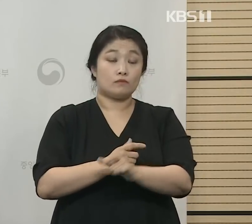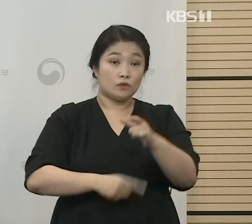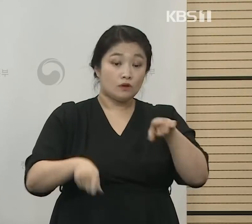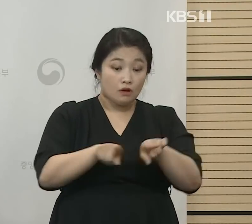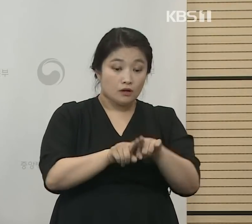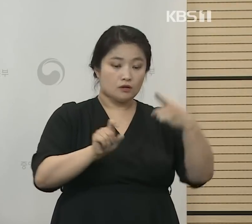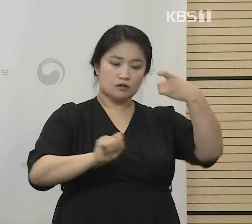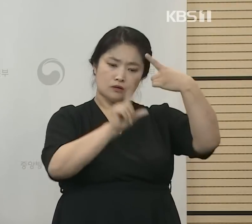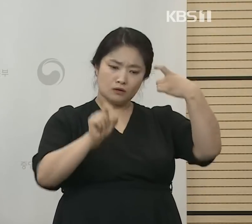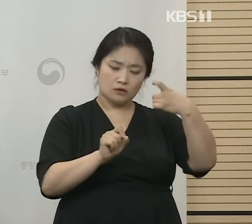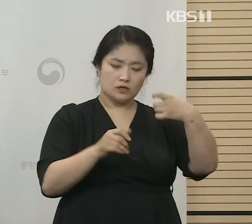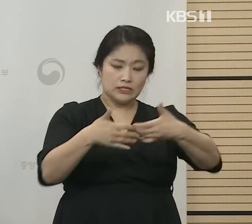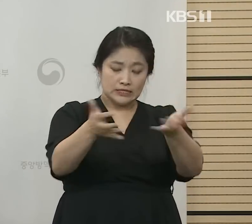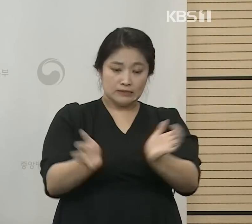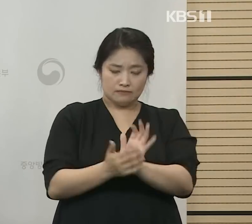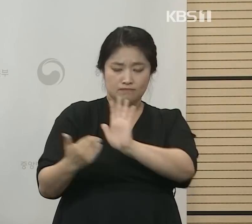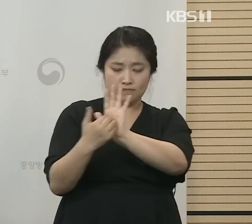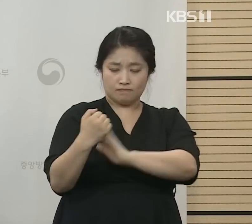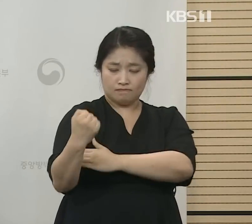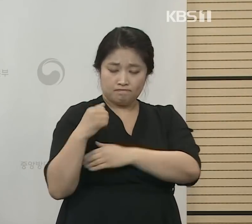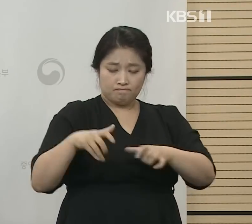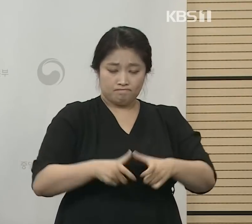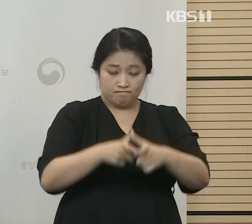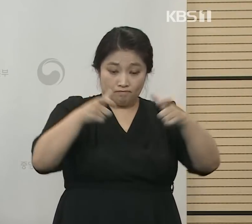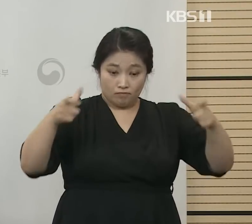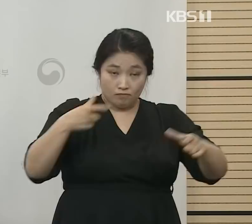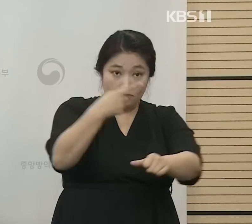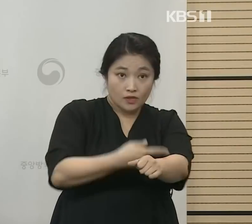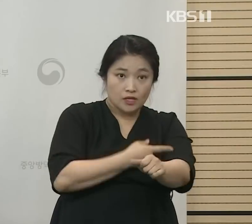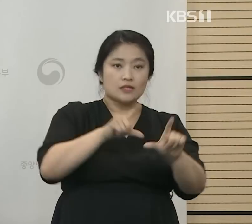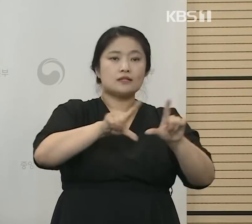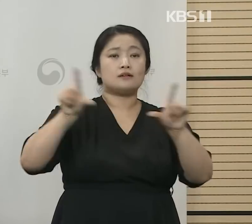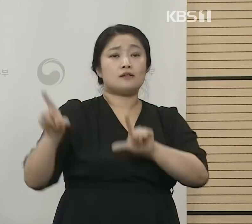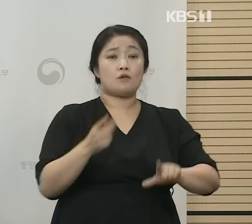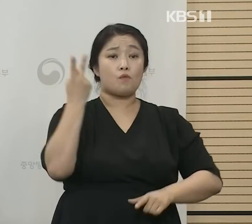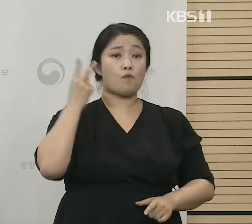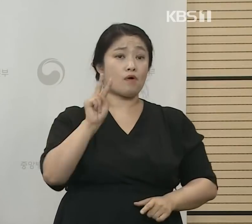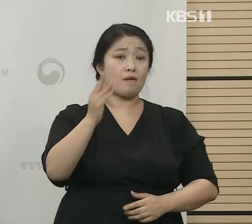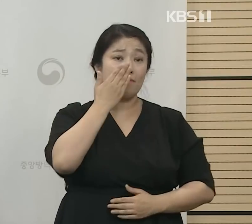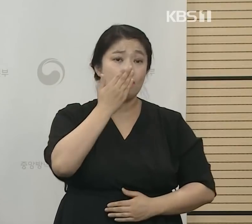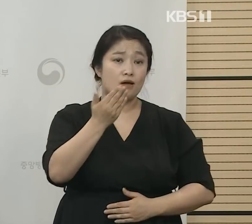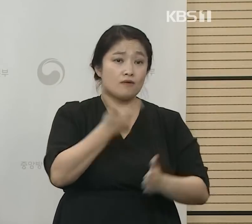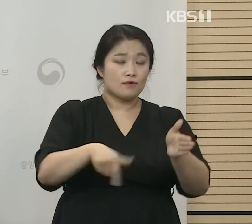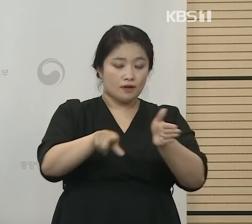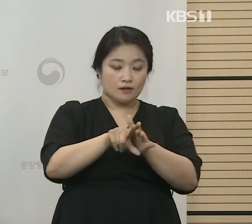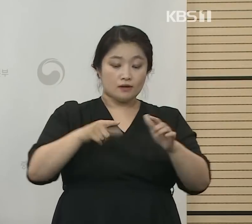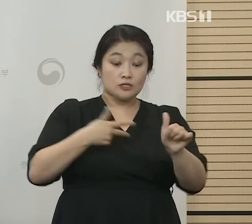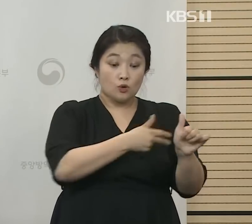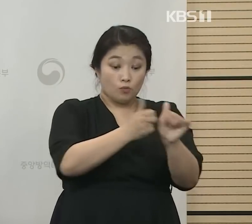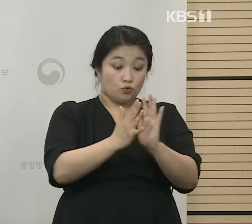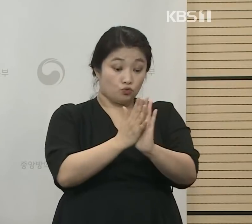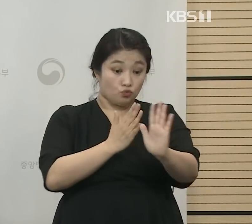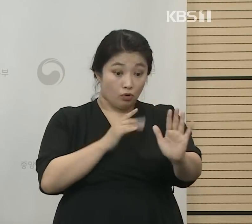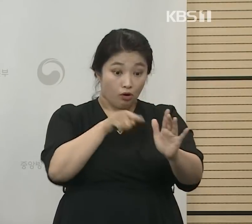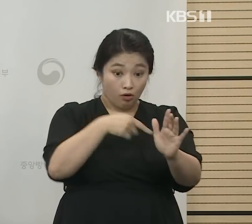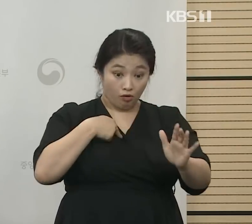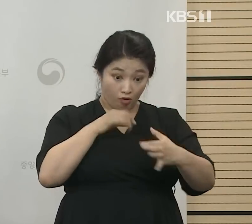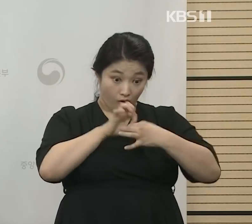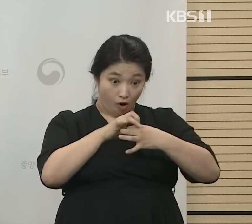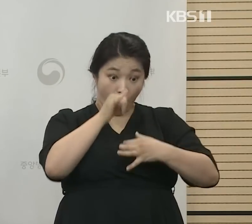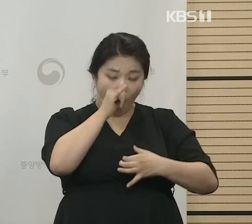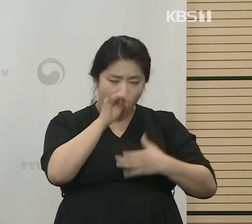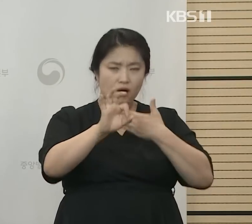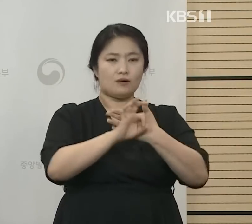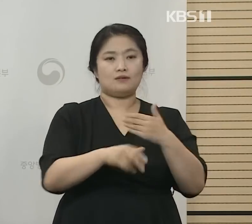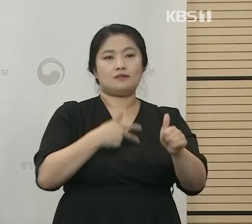아울러 11월 집단 면역 형성으로 일상을 회복할 수 있도록 접종 순서에 해당하시는